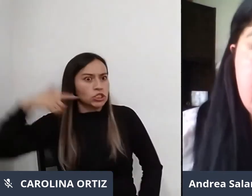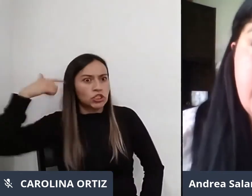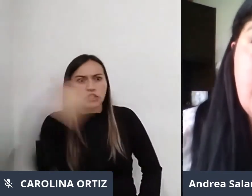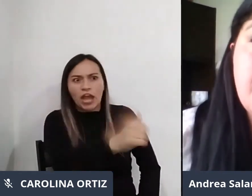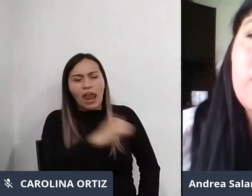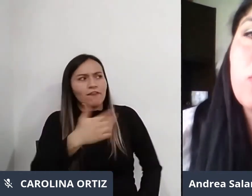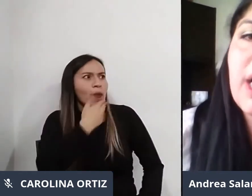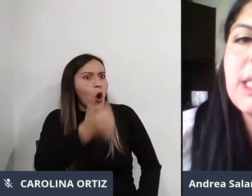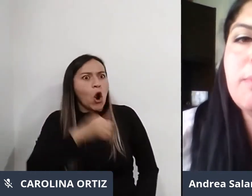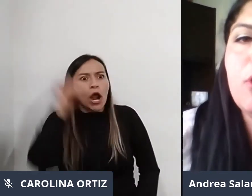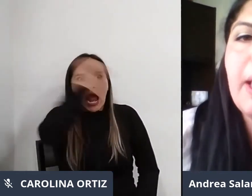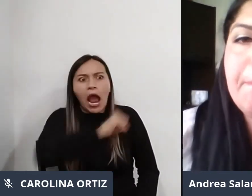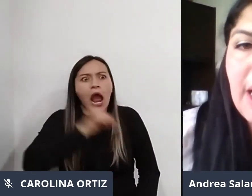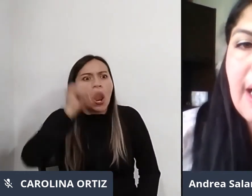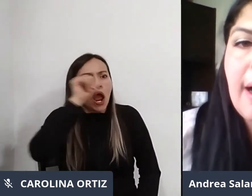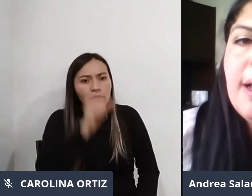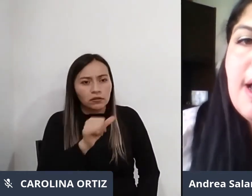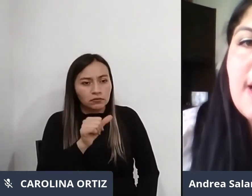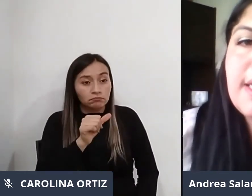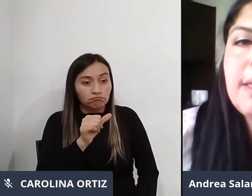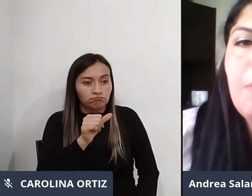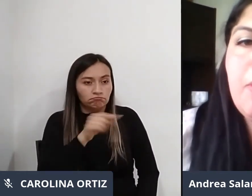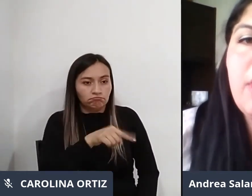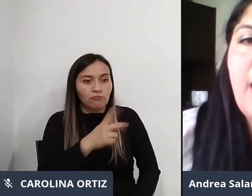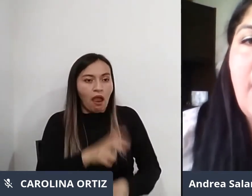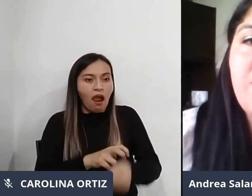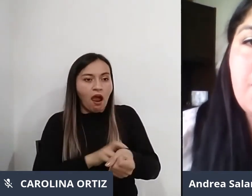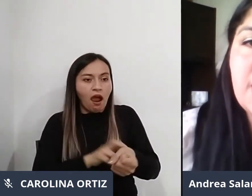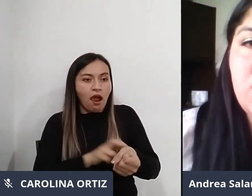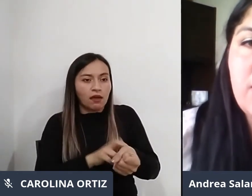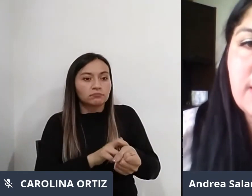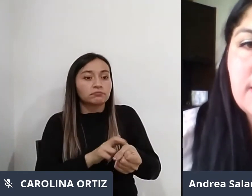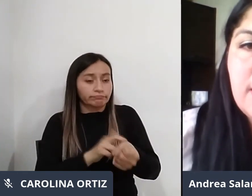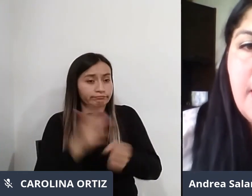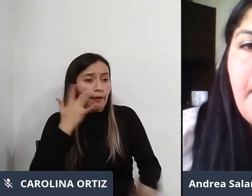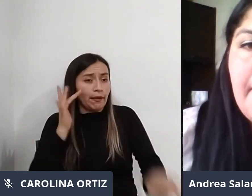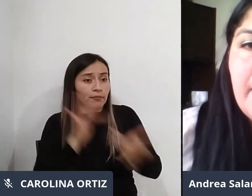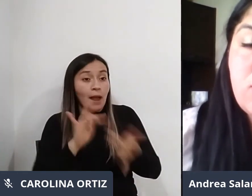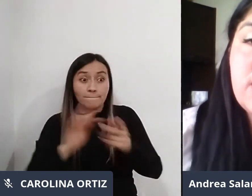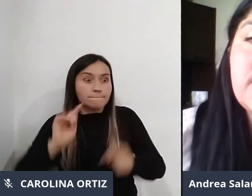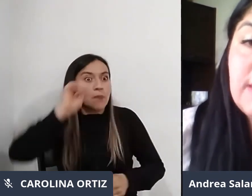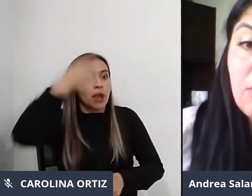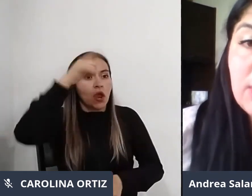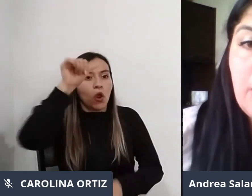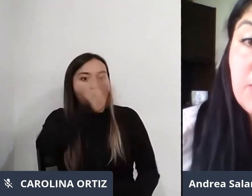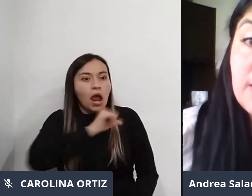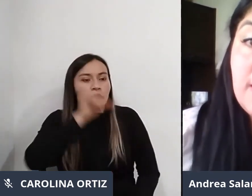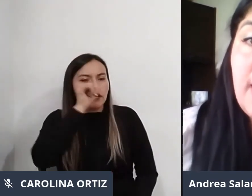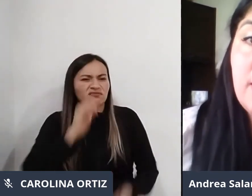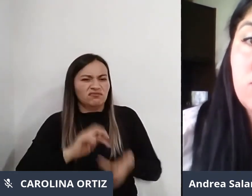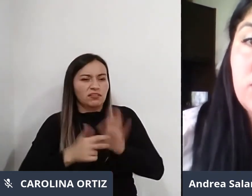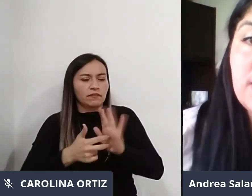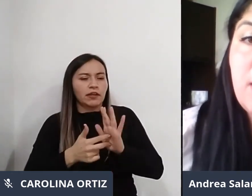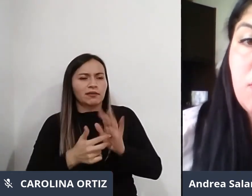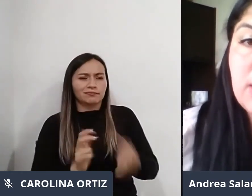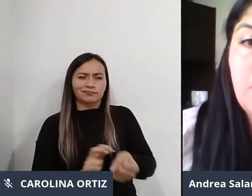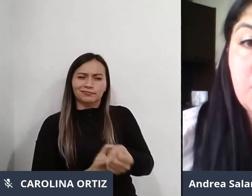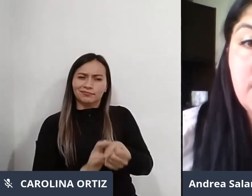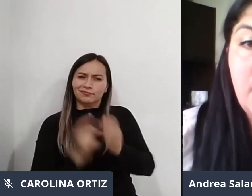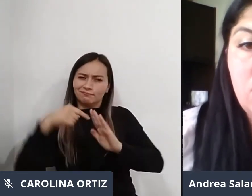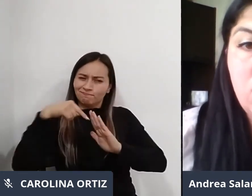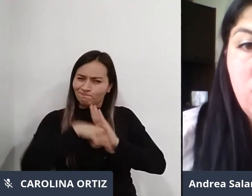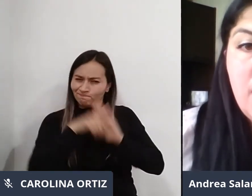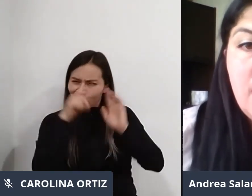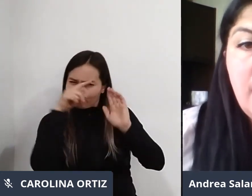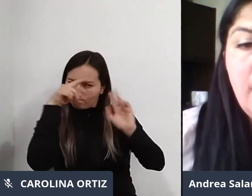África, en vez de ver el profundo racismo que implica ese tipo de afirmaciones. Entonces, ¿desde dónde estamos enseñando? ¿Desde dónde